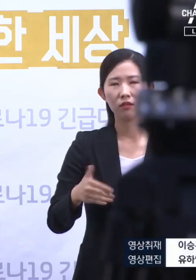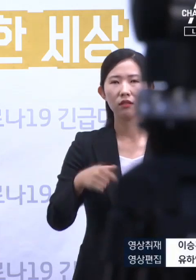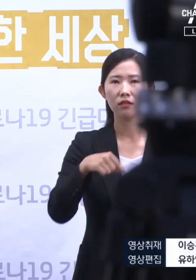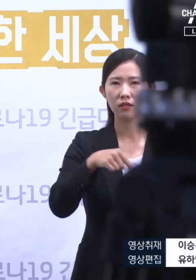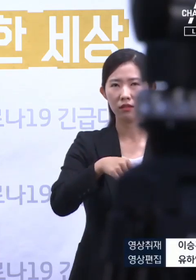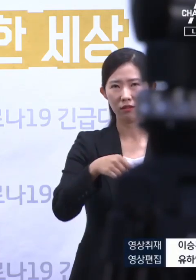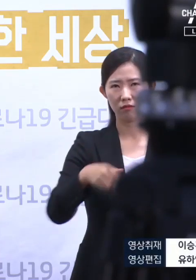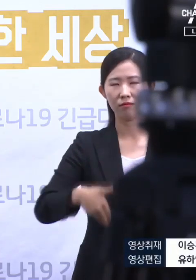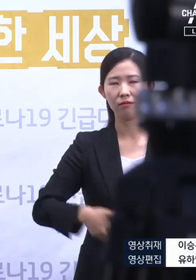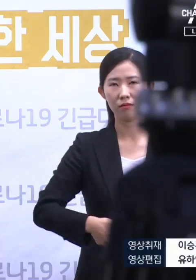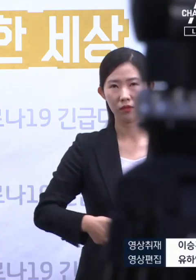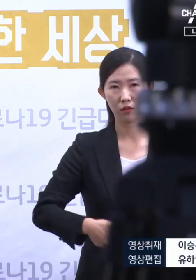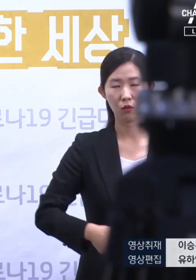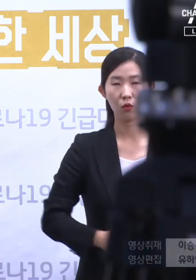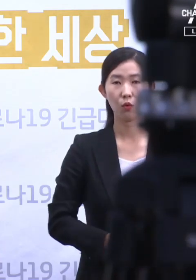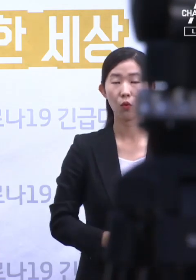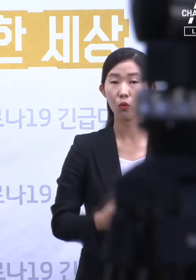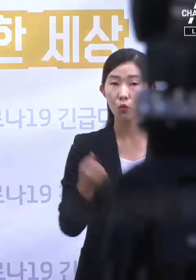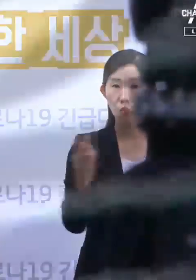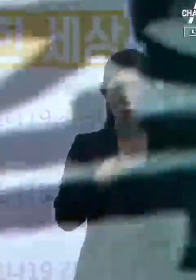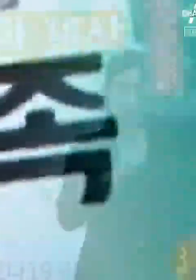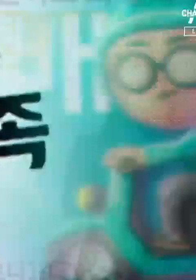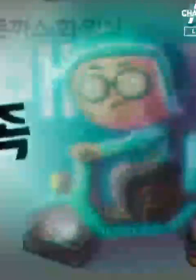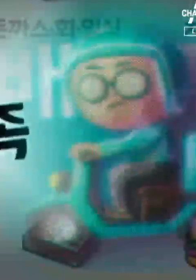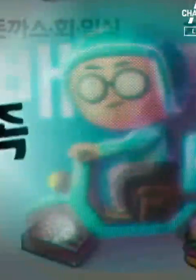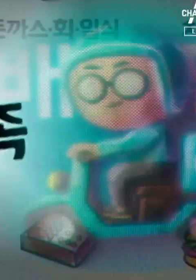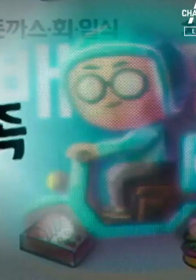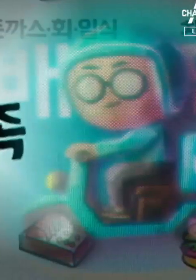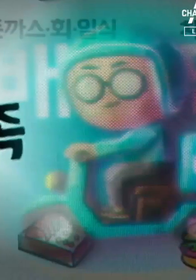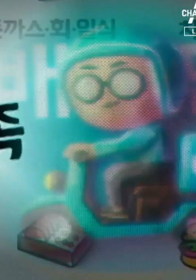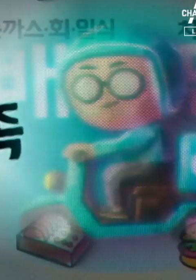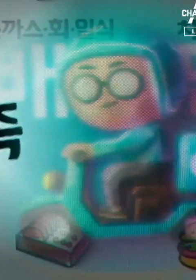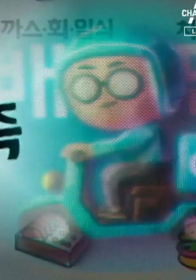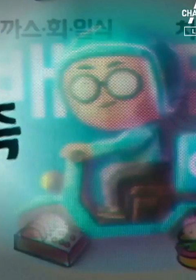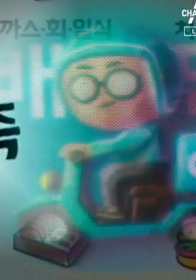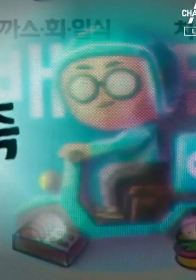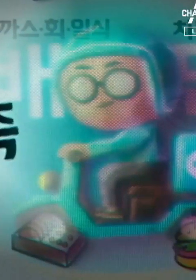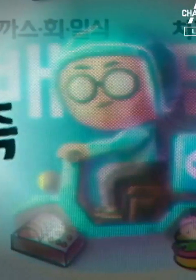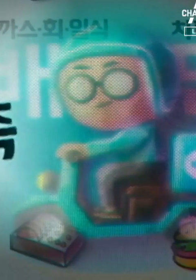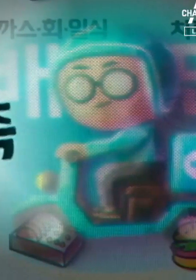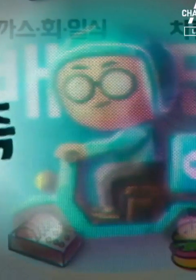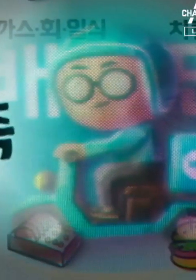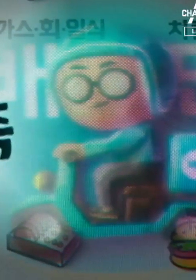수수료 개편을 비판하는 글을 게재했습니다. 채널A 뉴스 홍유라입니다.